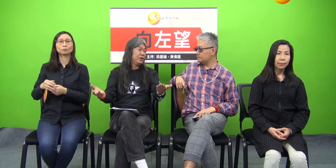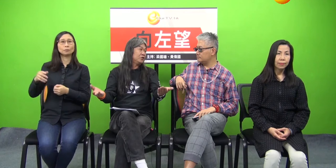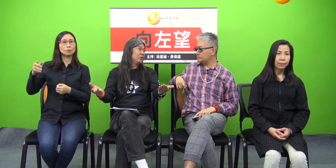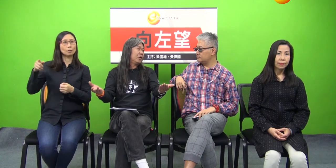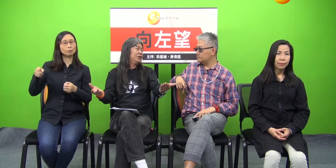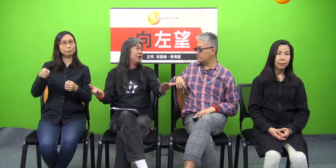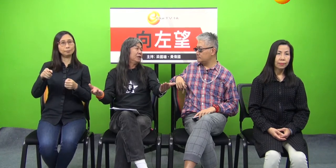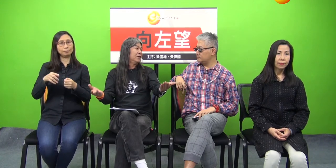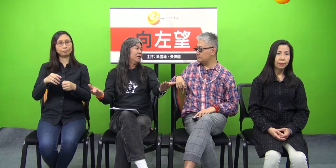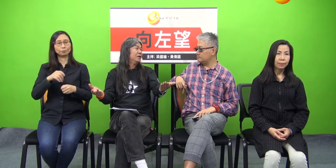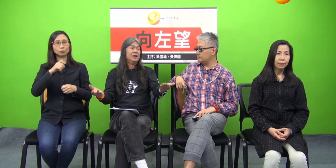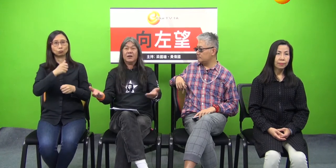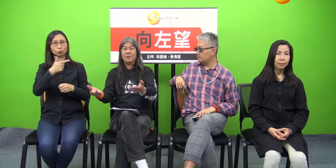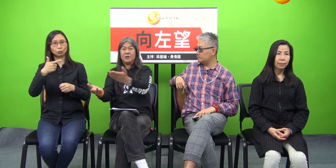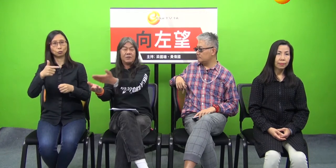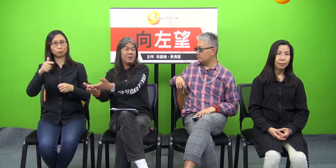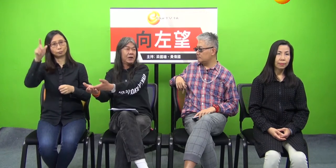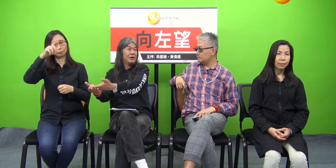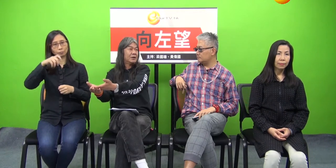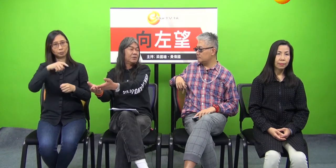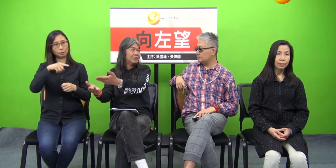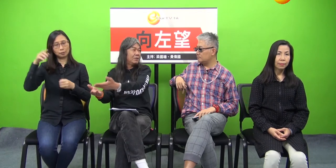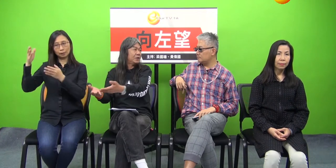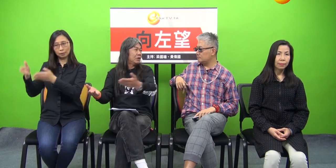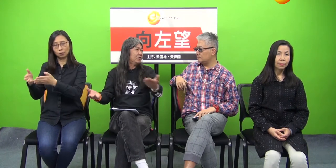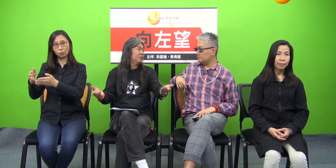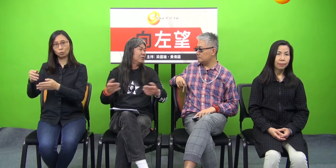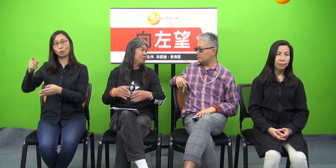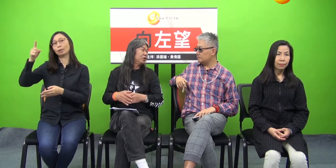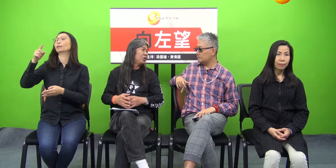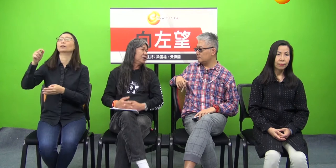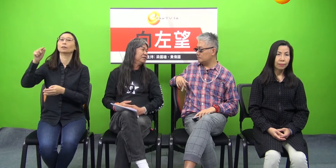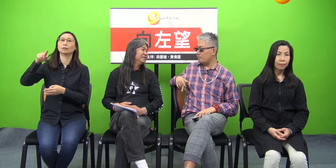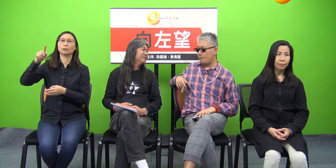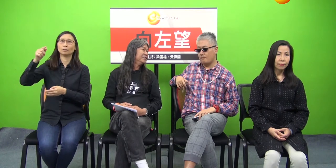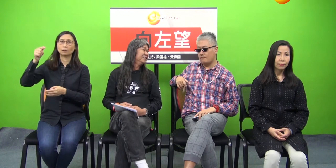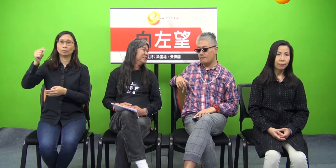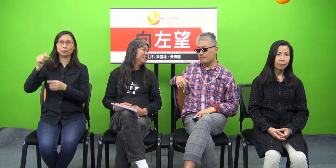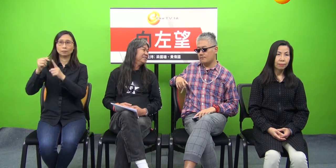而家最多9000萬噶嘛，咁有13億嘅人，咁13億同9000萬有邊個多咧？